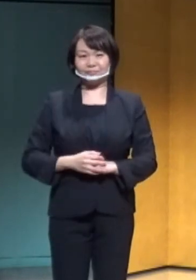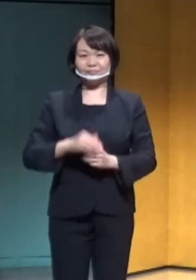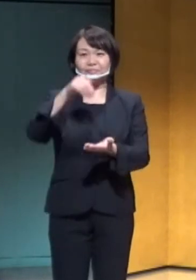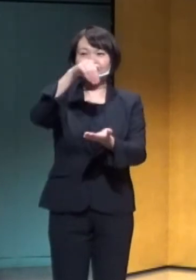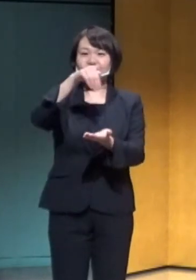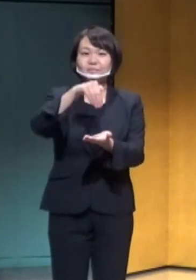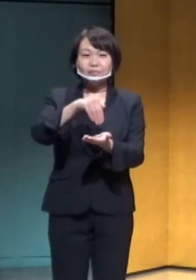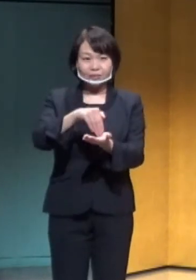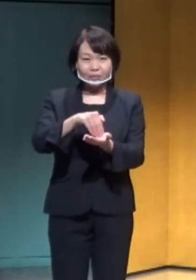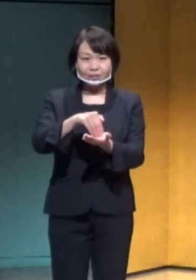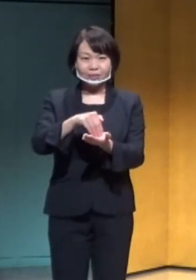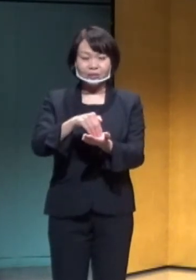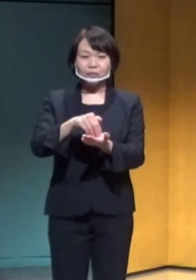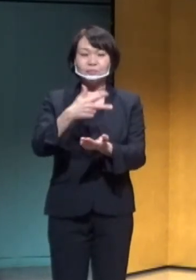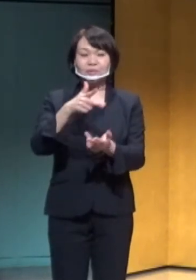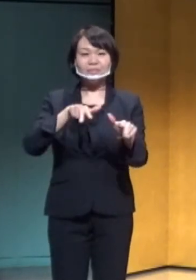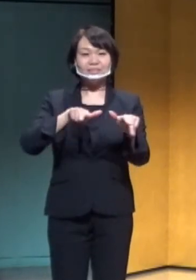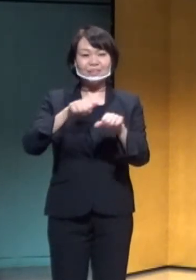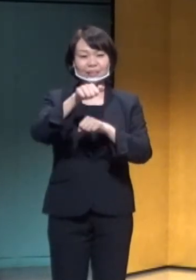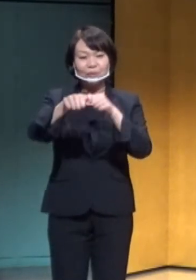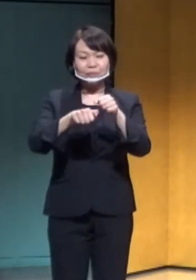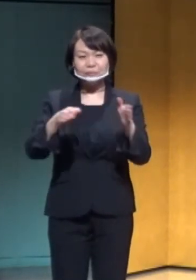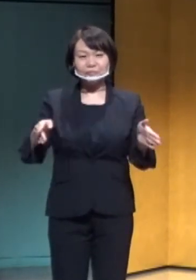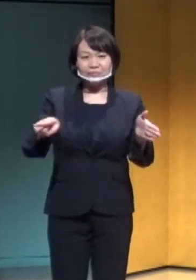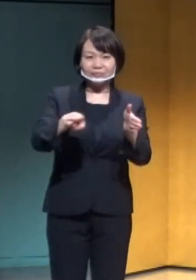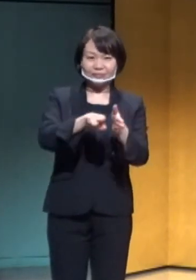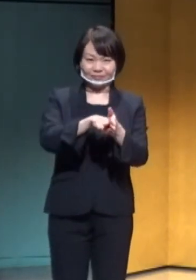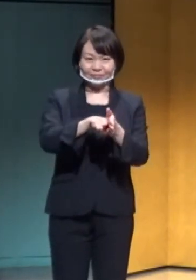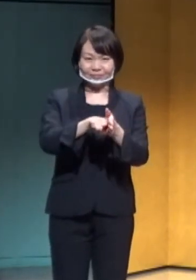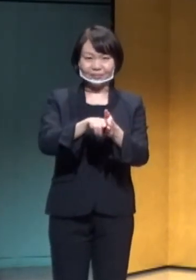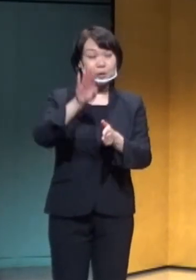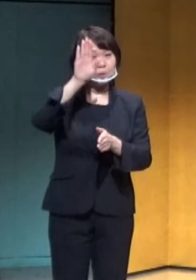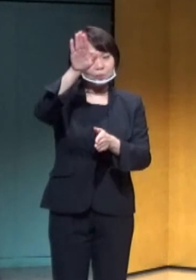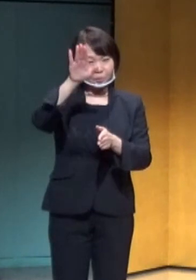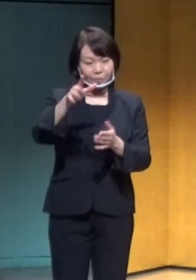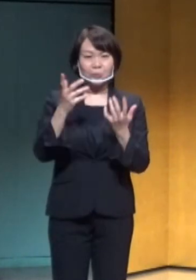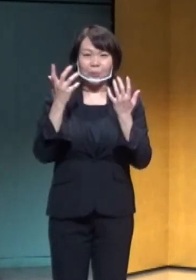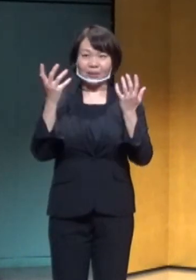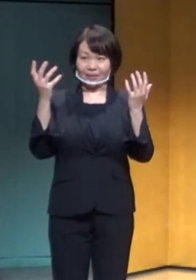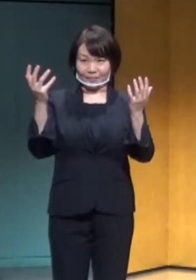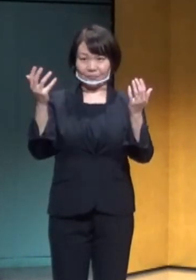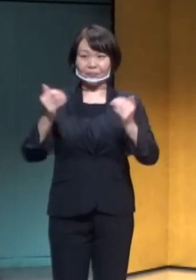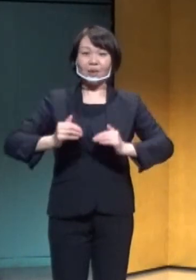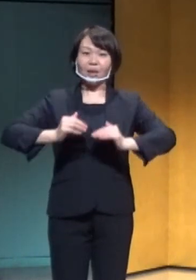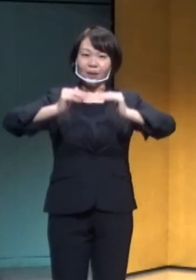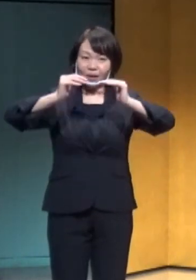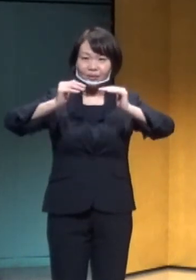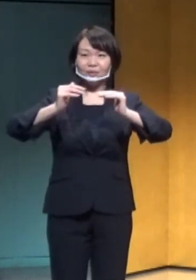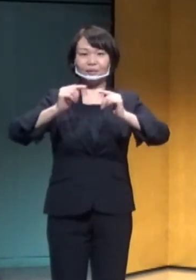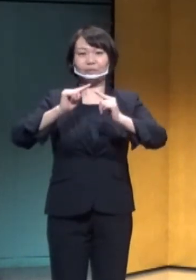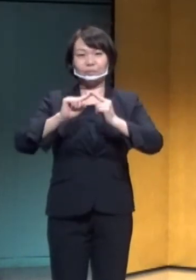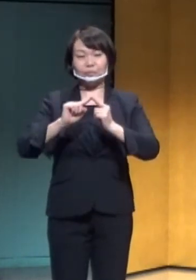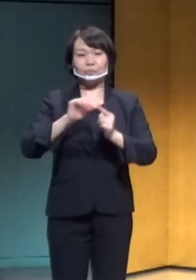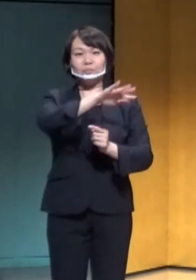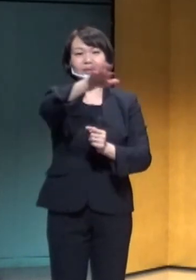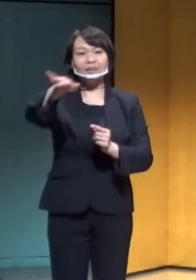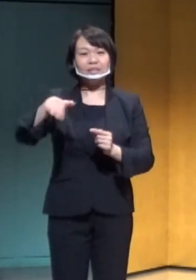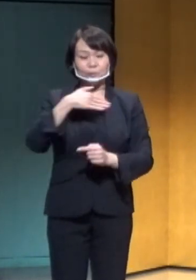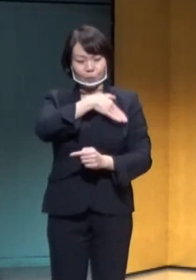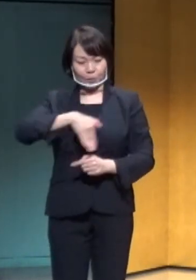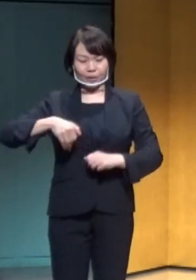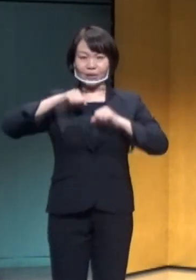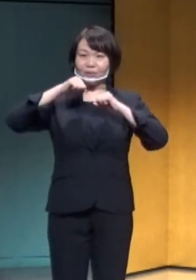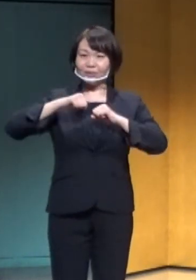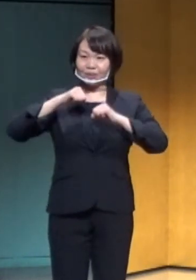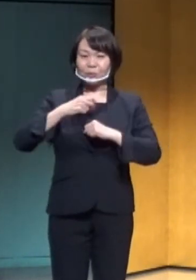して、市政50周年を迎えます富士見市のますますのご発展と、そしてご参加の皆様方のご健勝ご多